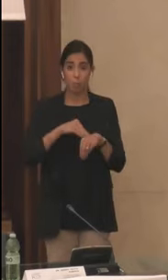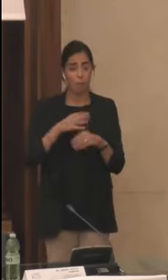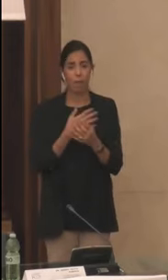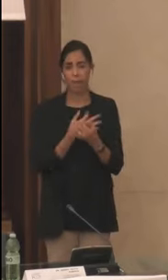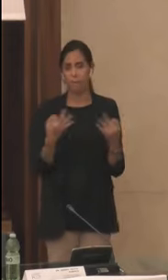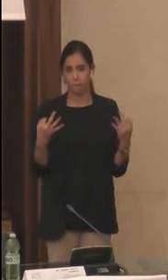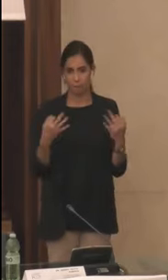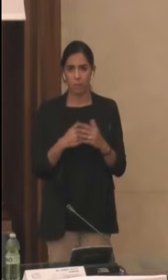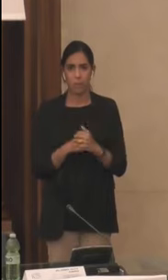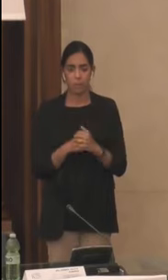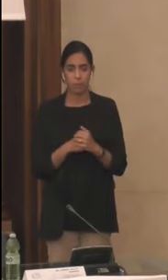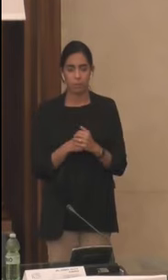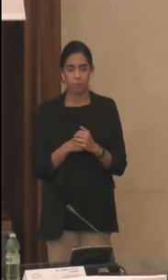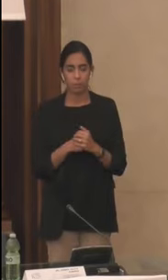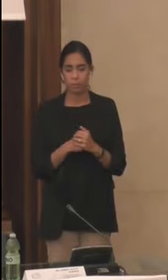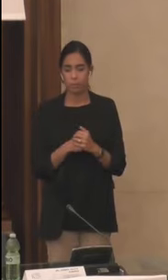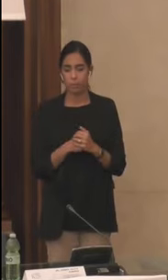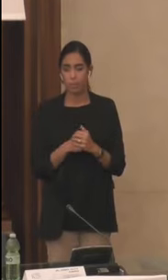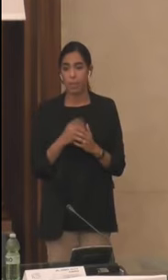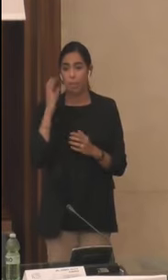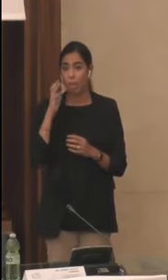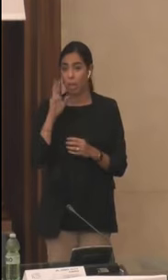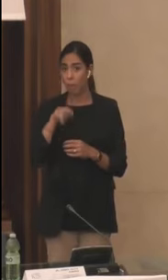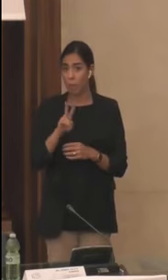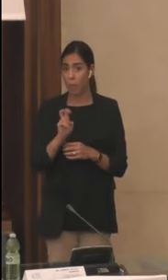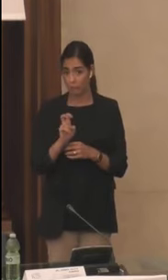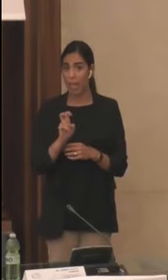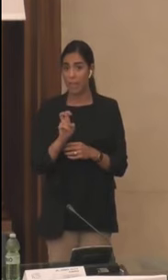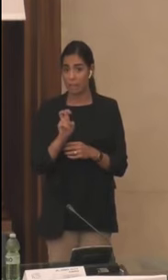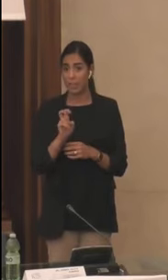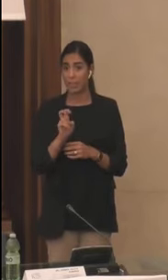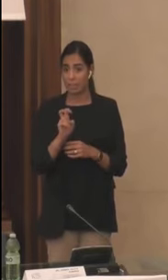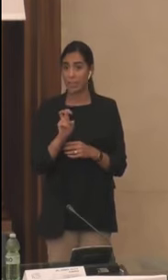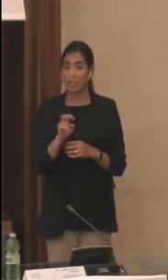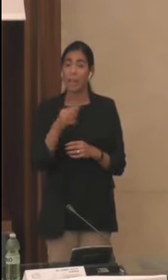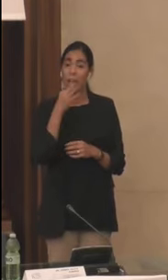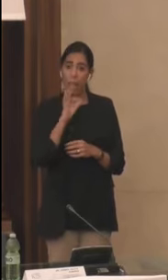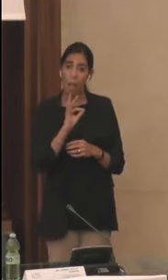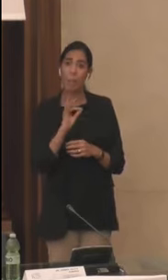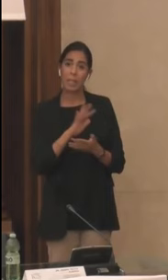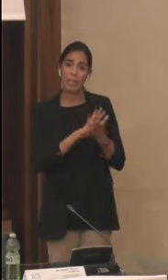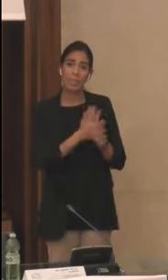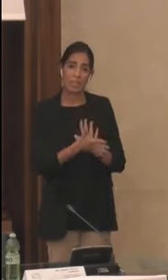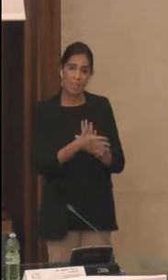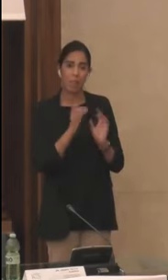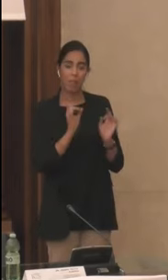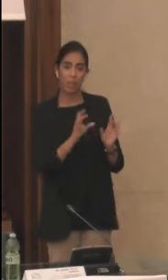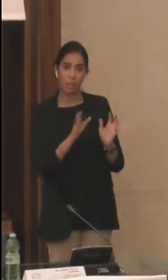virus y lo mataba. Y este es el protocolo de la FLCC, ¿verdad? La vitamina C, que ya vimos todas sus